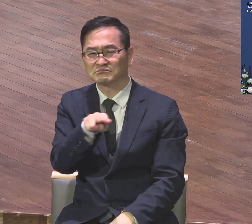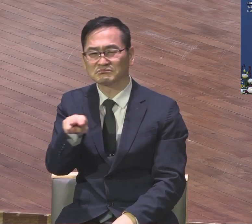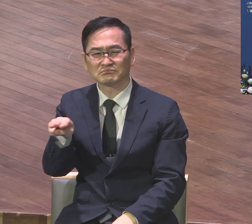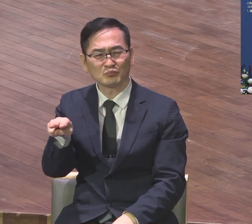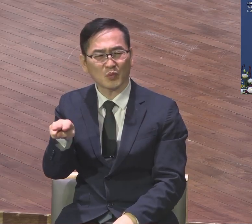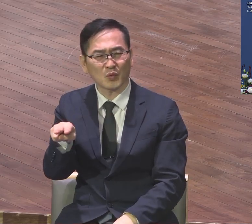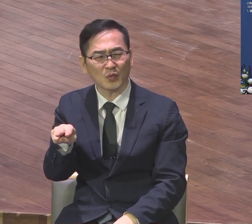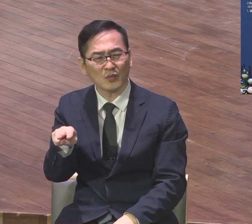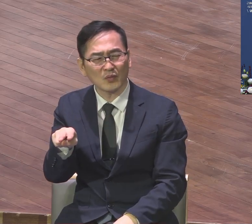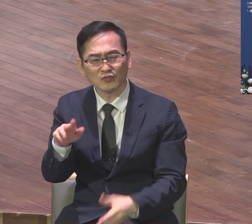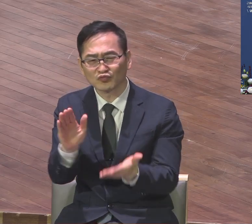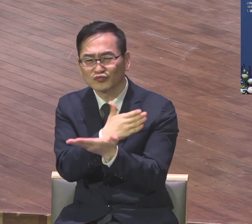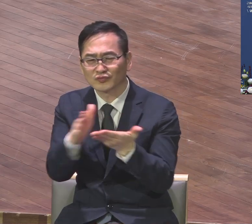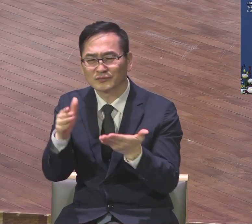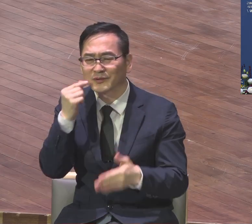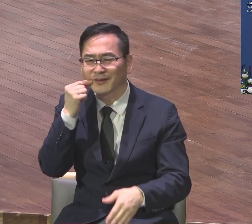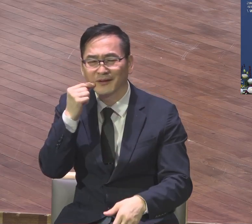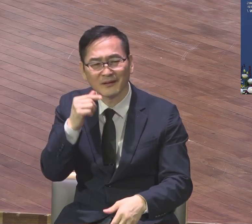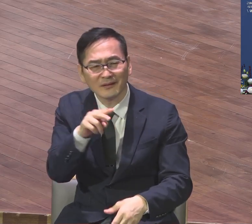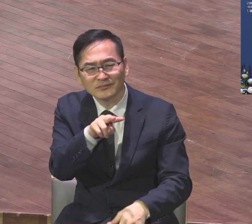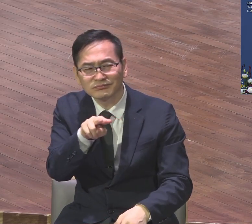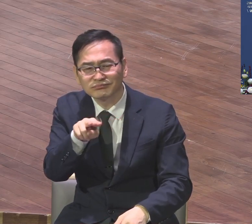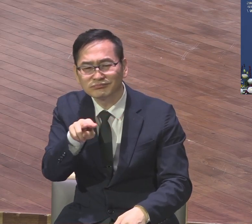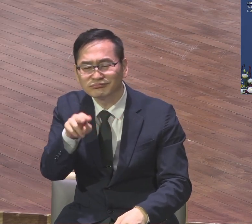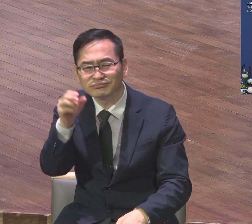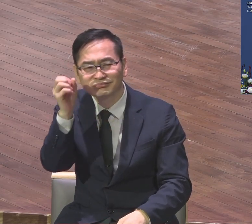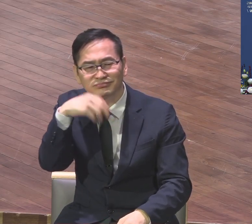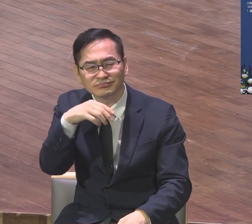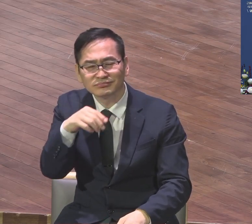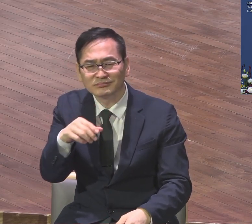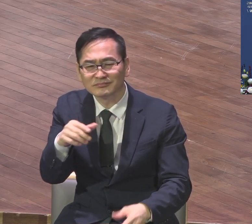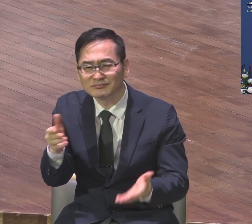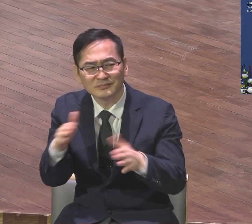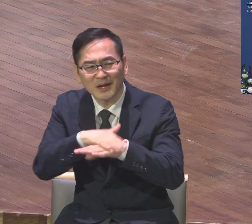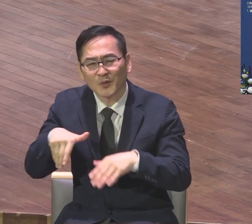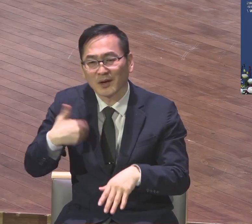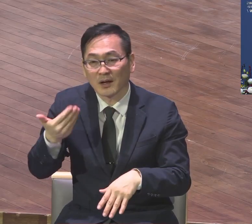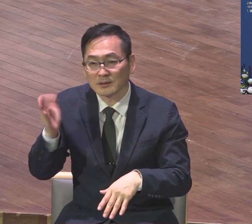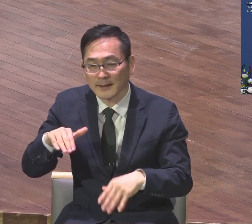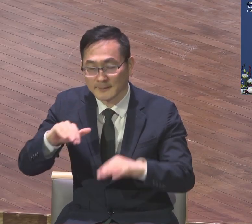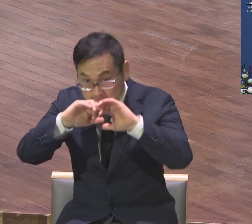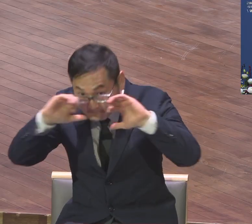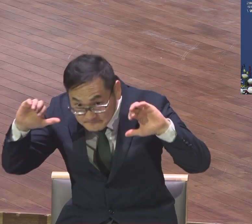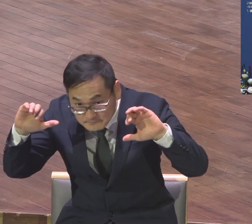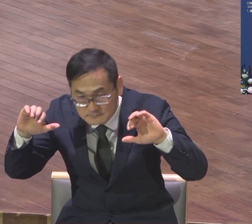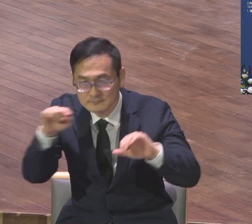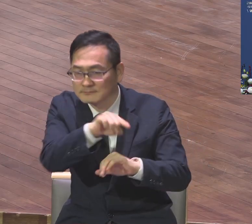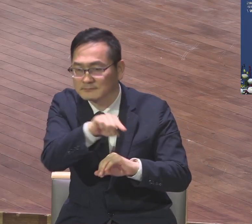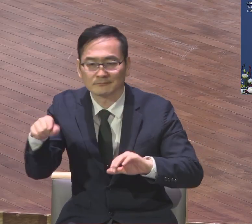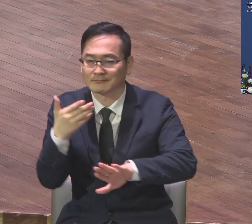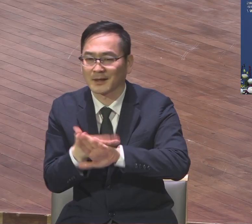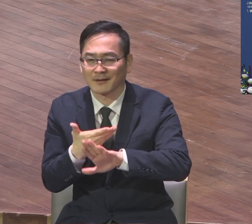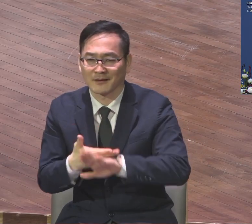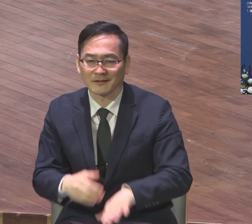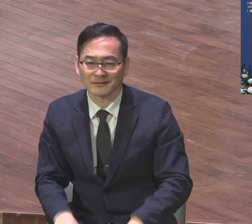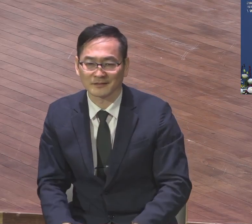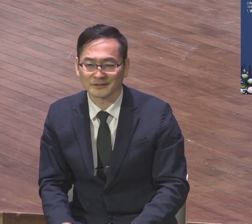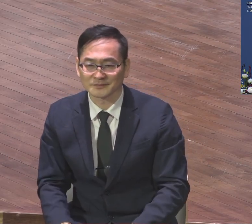세상에서도 이웃에서도 별로 차이가 없는데 미안하지만은 신분이 다릅니다. 다릅니다.